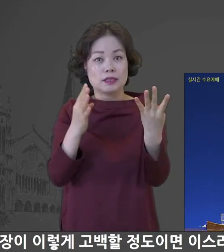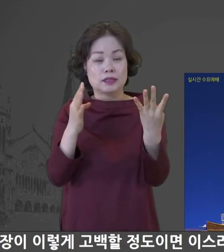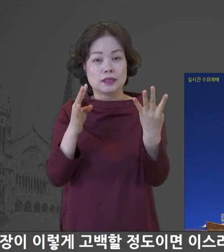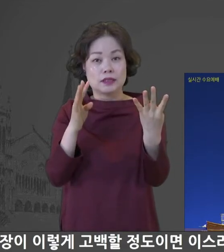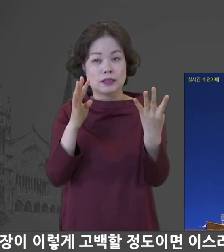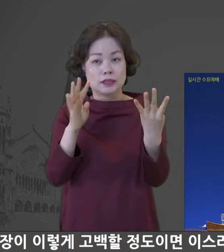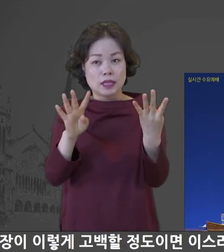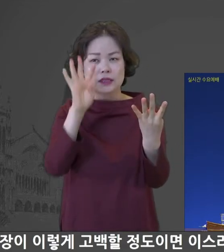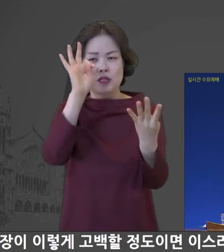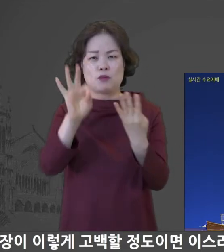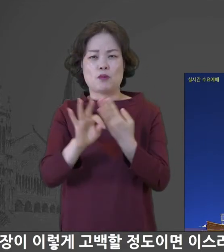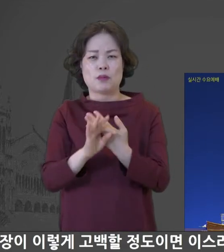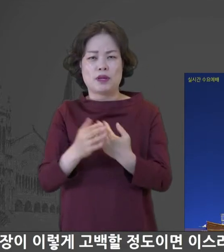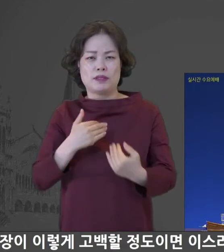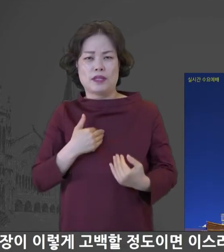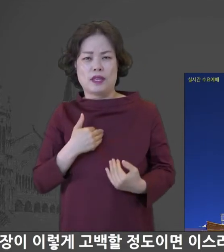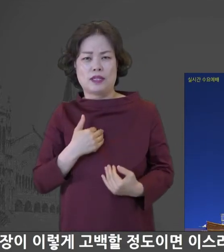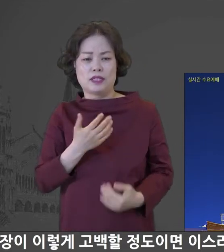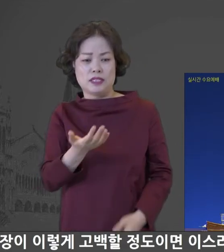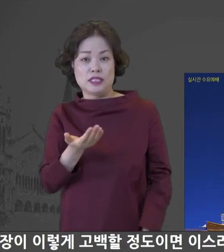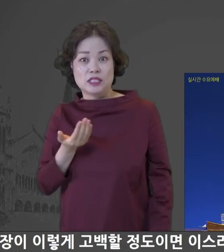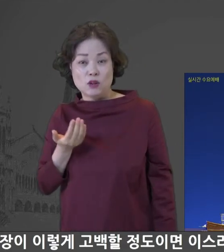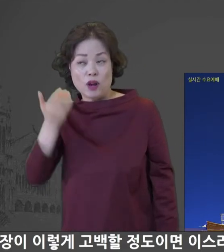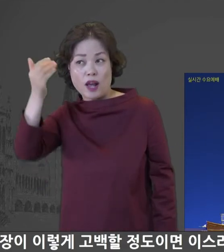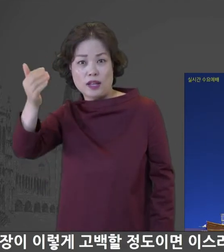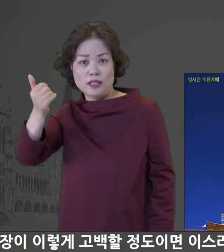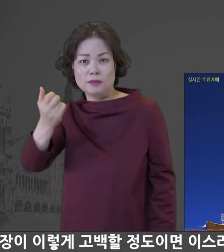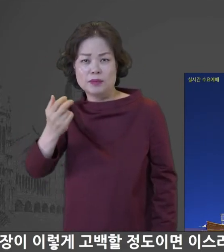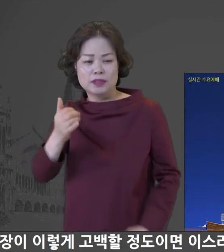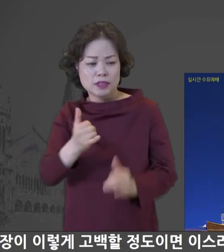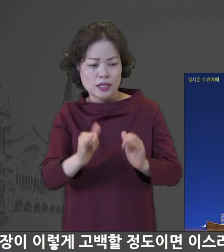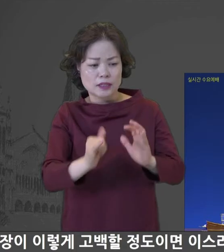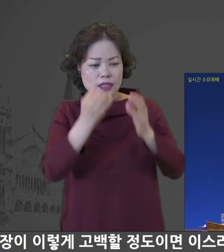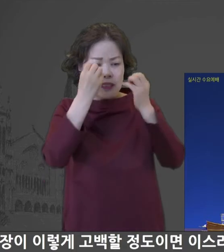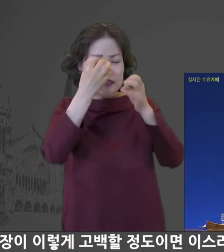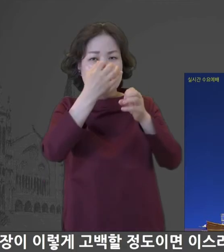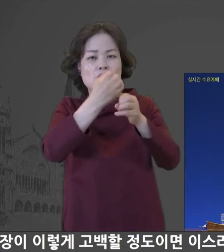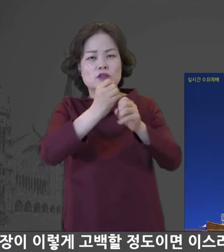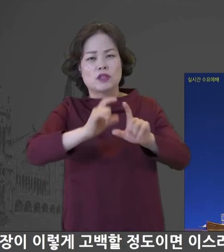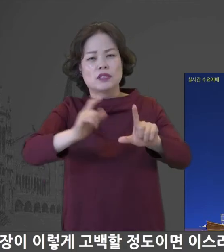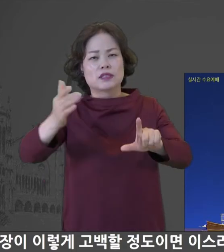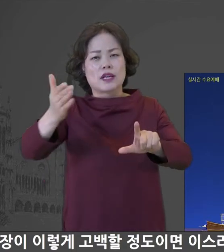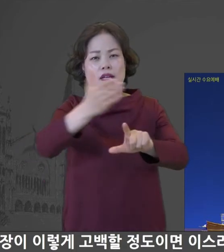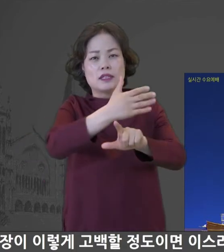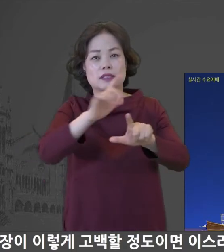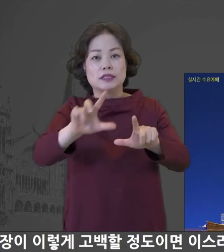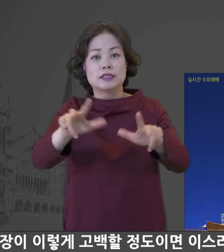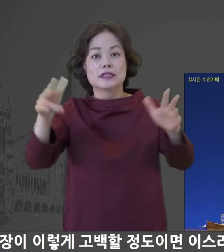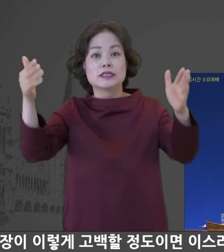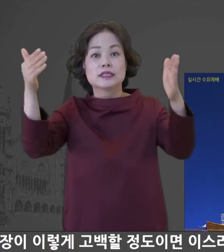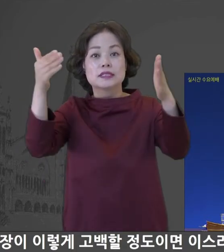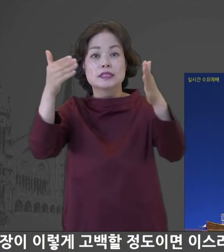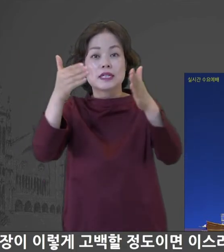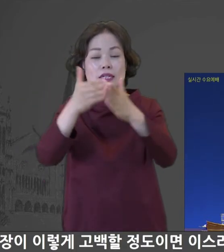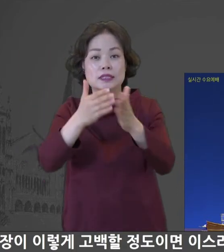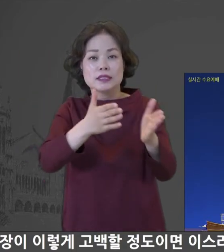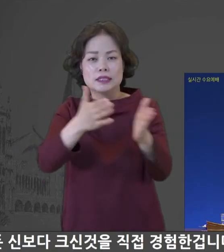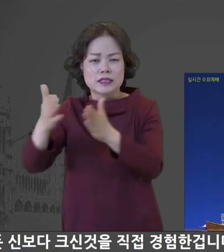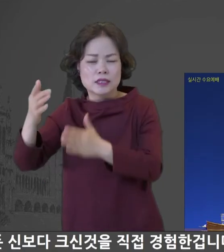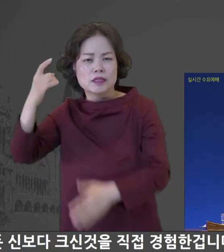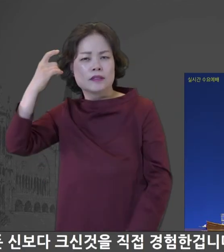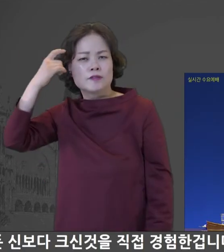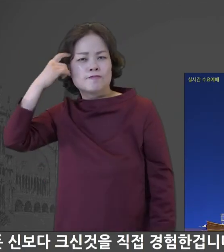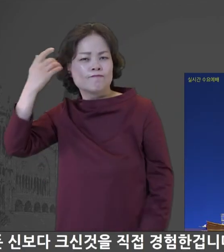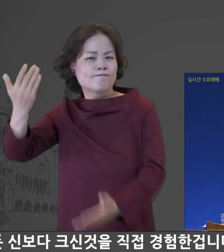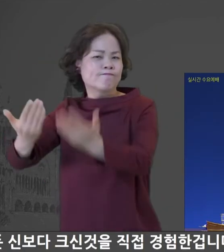있는데요, 내가 있기 전 하나님이 사람을 세상에 창조하신 날부터 지금까지 지나간 날을 상고하여